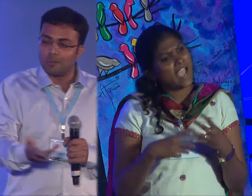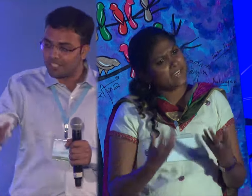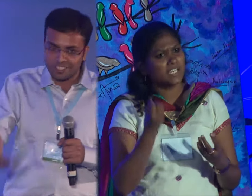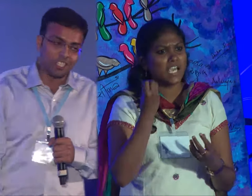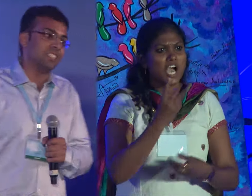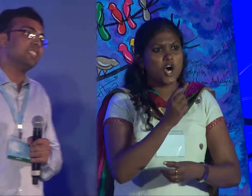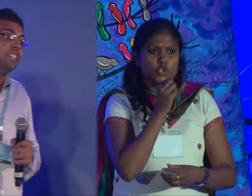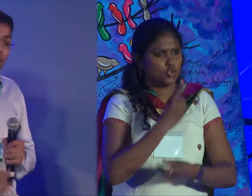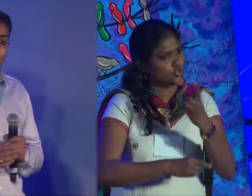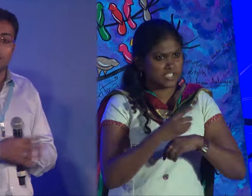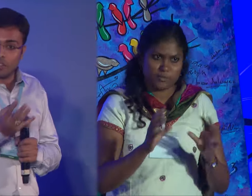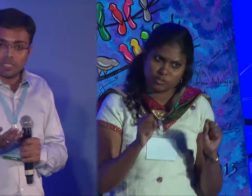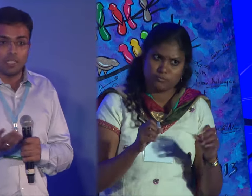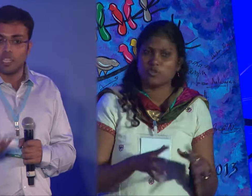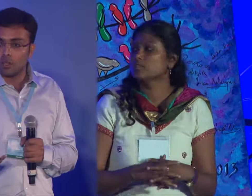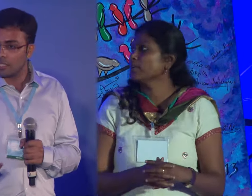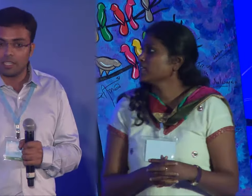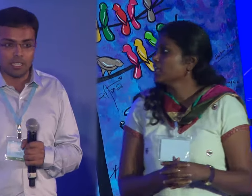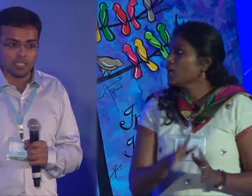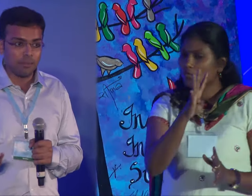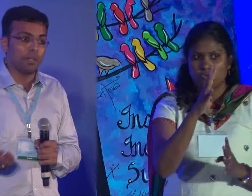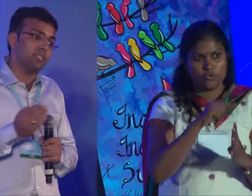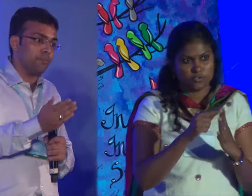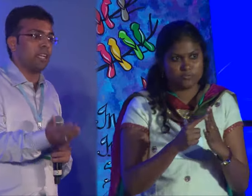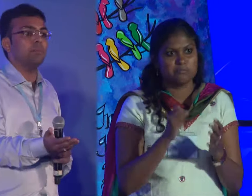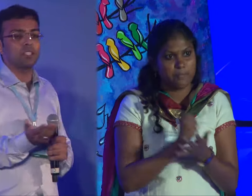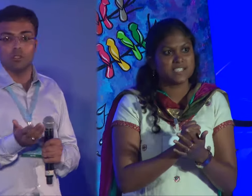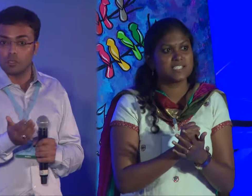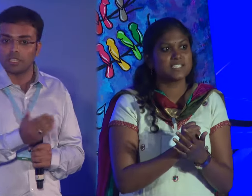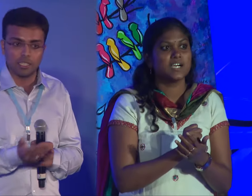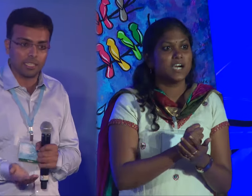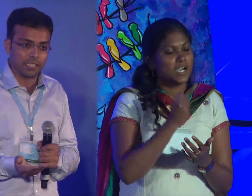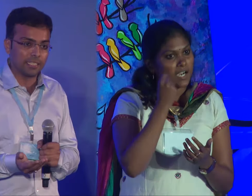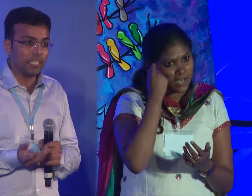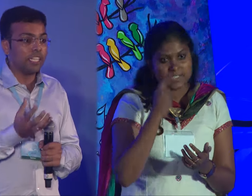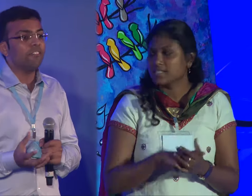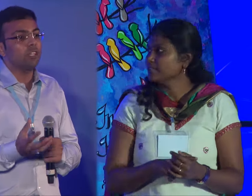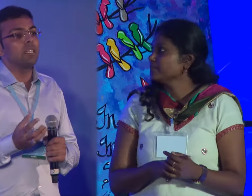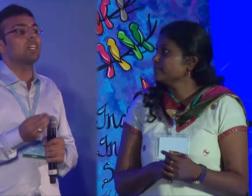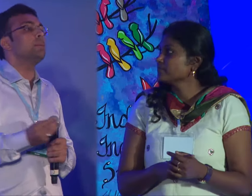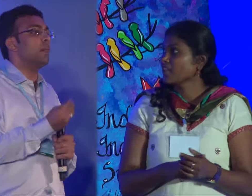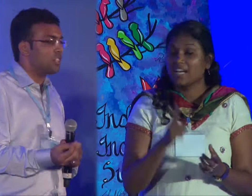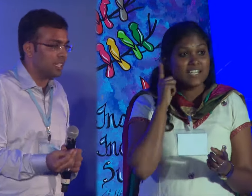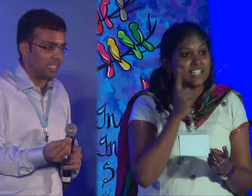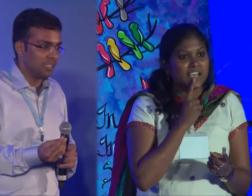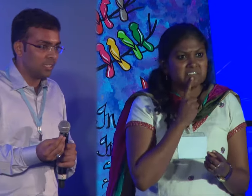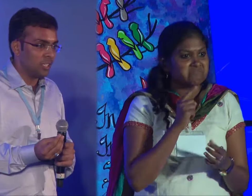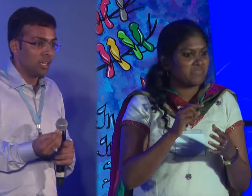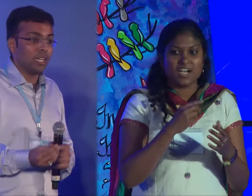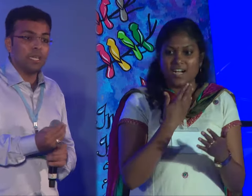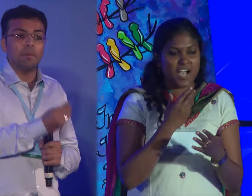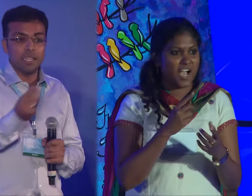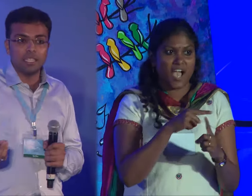एबल बॉडीड ओलंपिक्स, सॉरी यस। सो चारों को कंसीडर करना चाहिए, पर सिर्फ पैरालंपिक्स को उन्होंने कंसीडर किया गया है। डेफ ओलंपिक्स का कहीं पे मेंशन ही नहीं